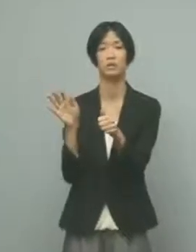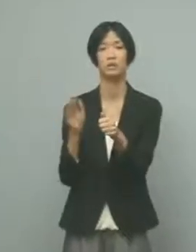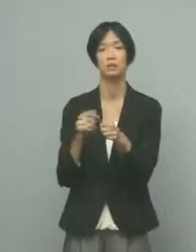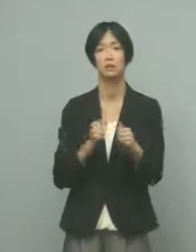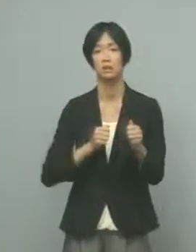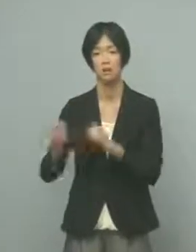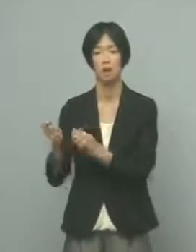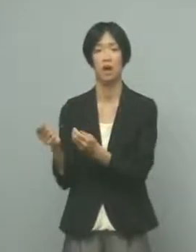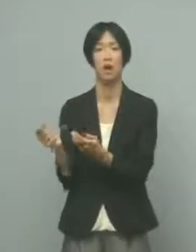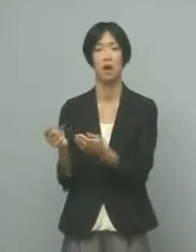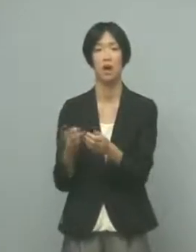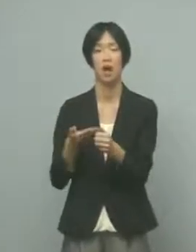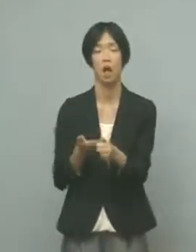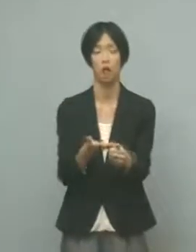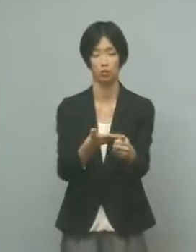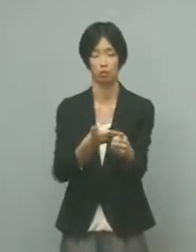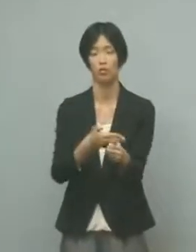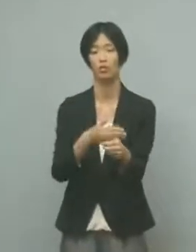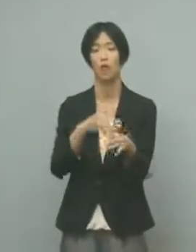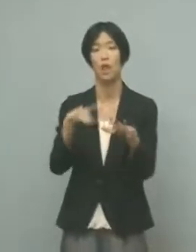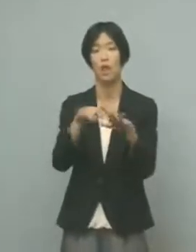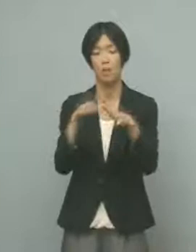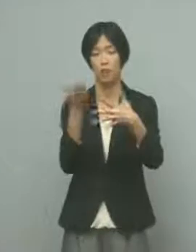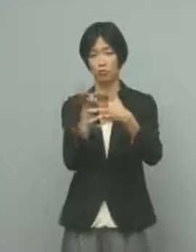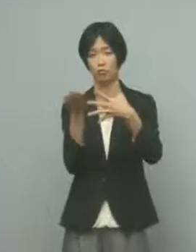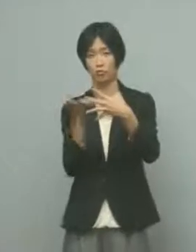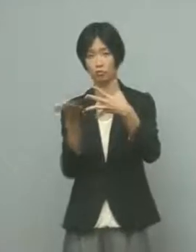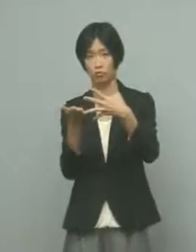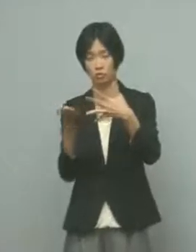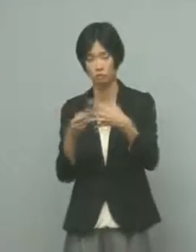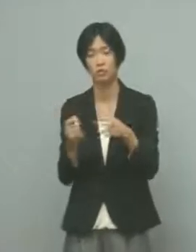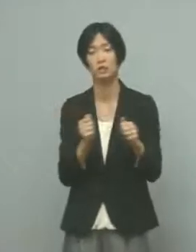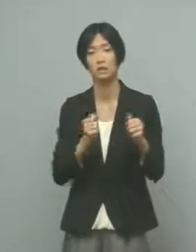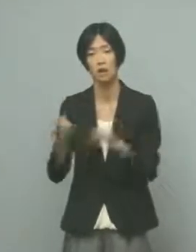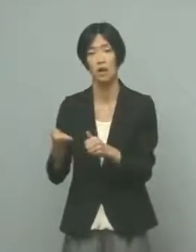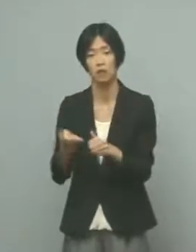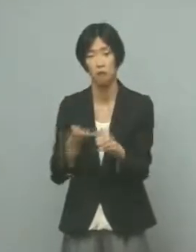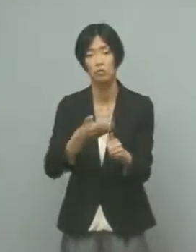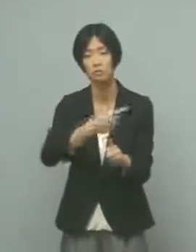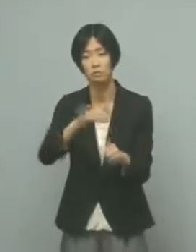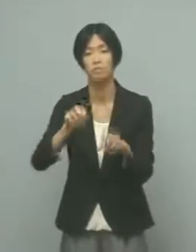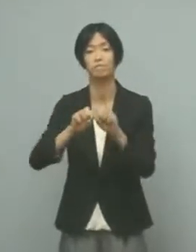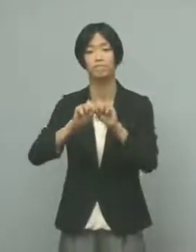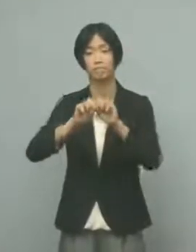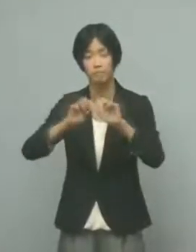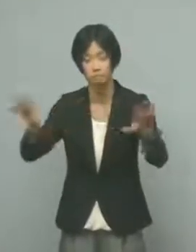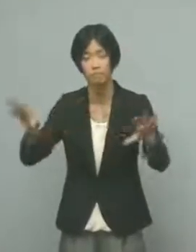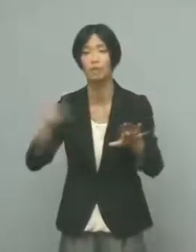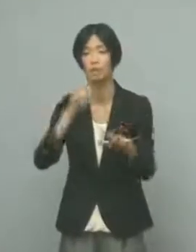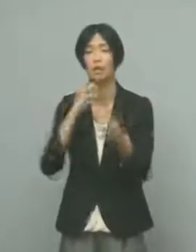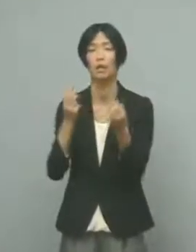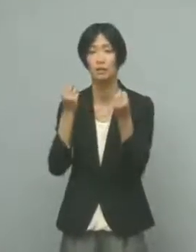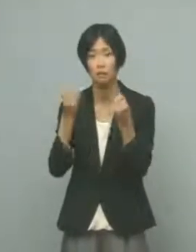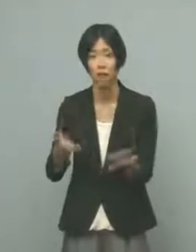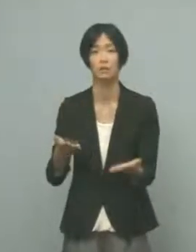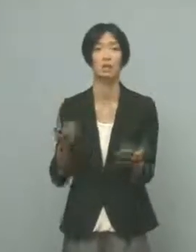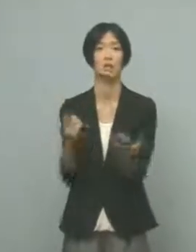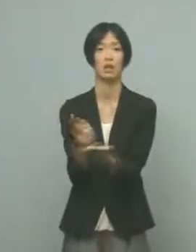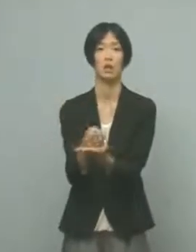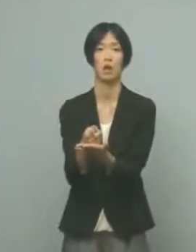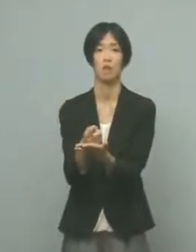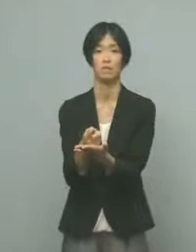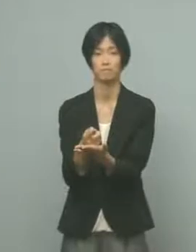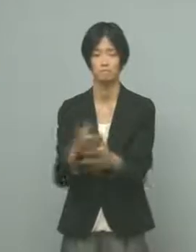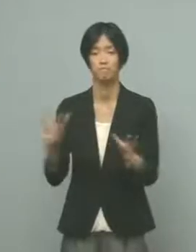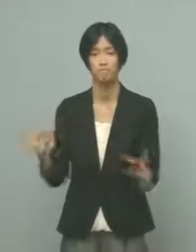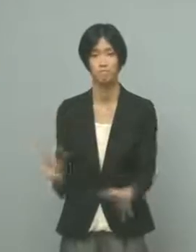のレベルを用いたですね、新たなこう避難勧告などを促す新たなガイドラインを、